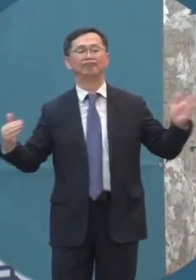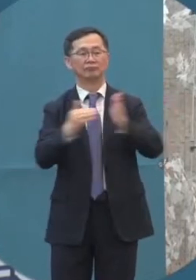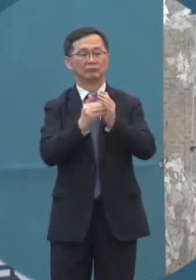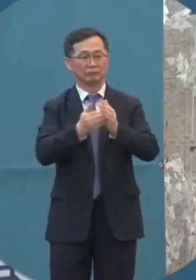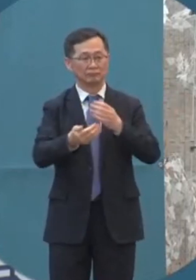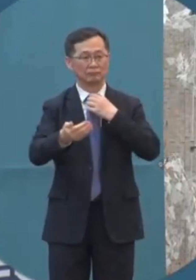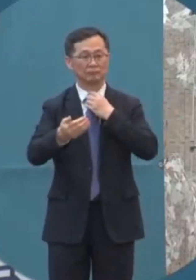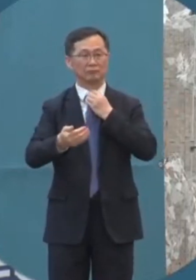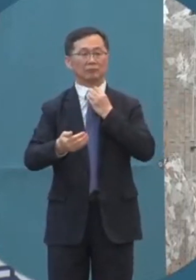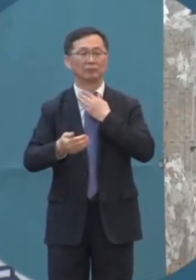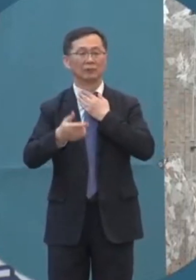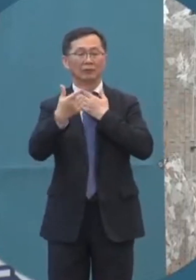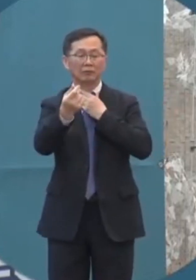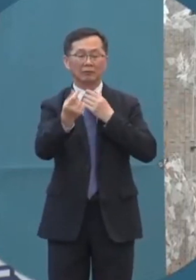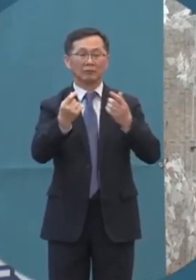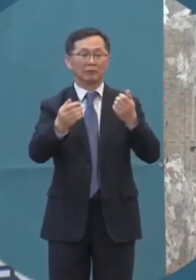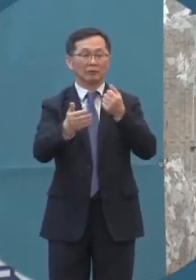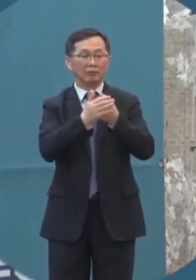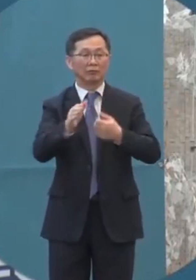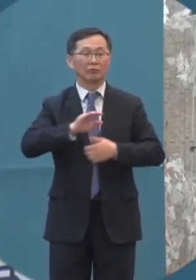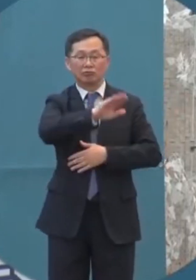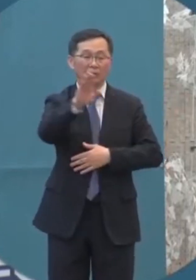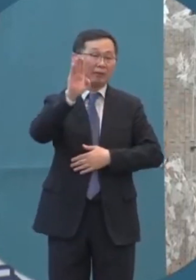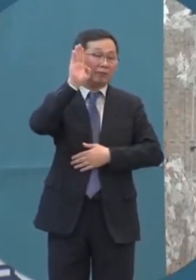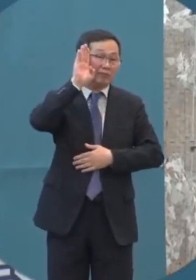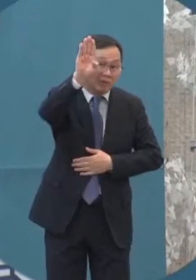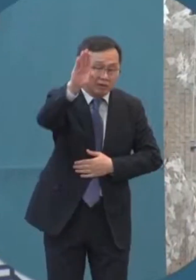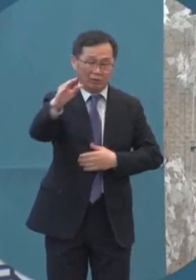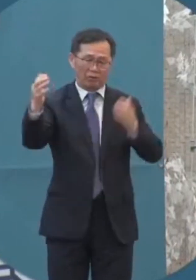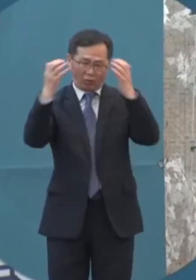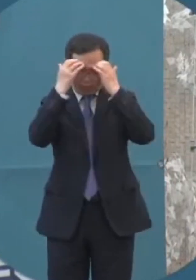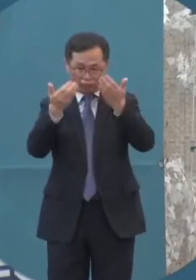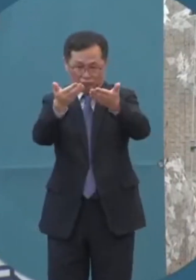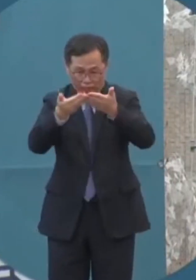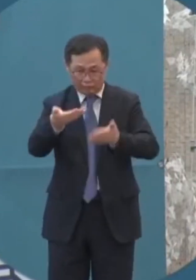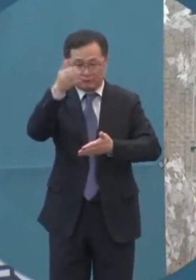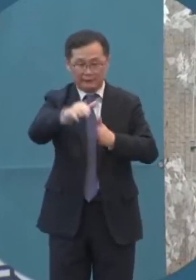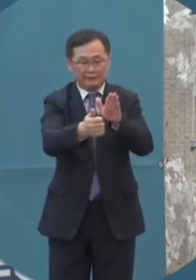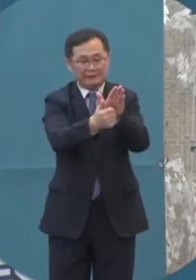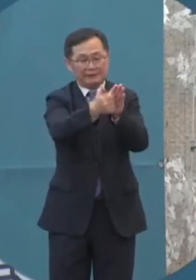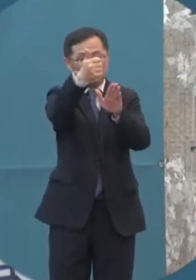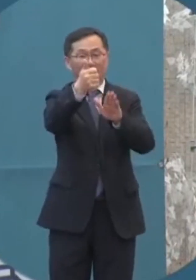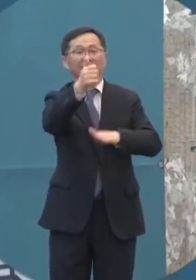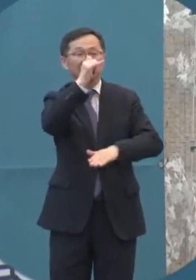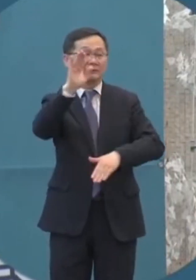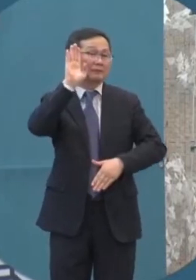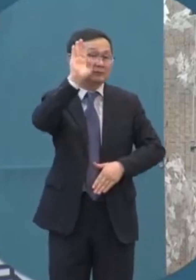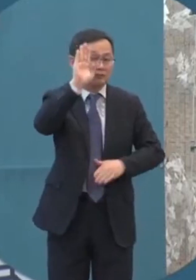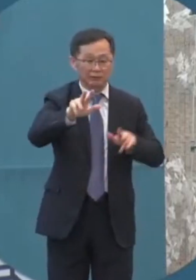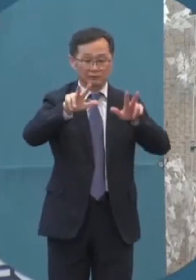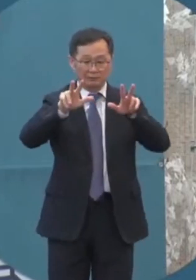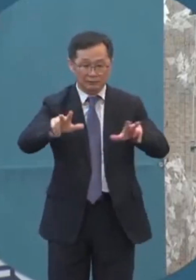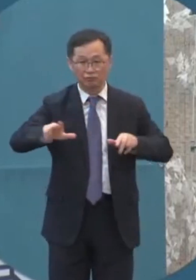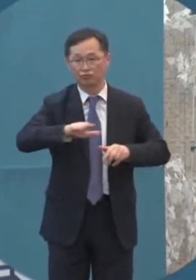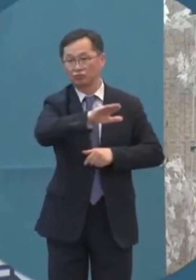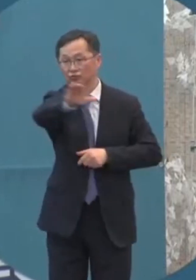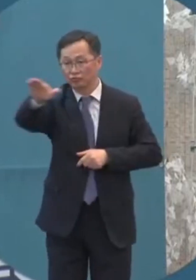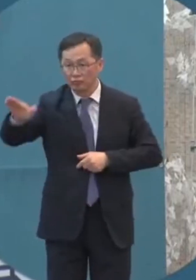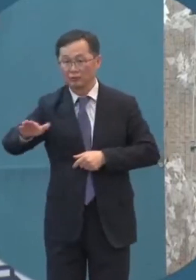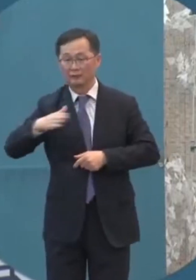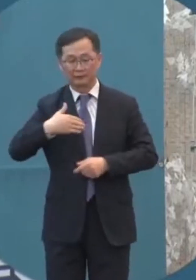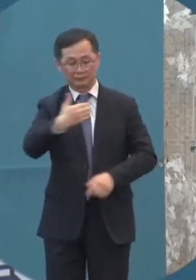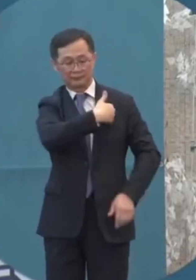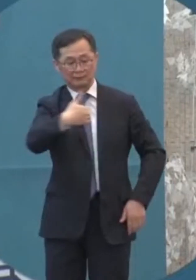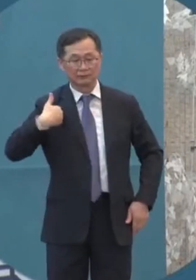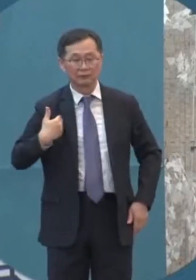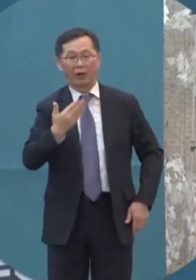그렇게 늘 미래는 우리에게 고통도 주지만 희망이었습니다. 그런데 지금 우리가 자신 있게